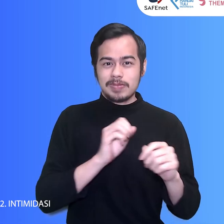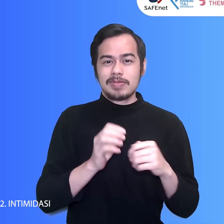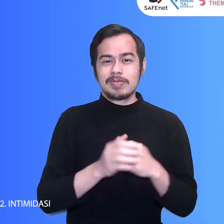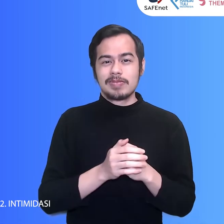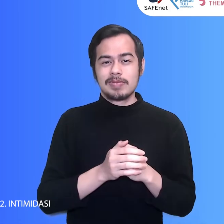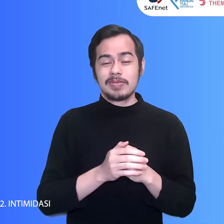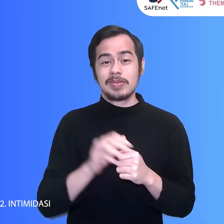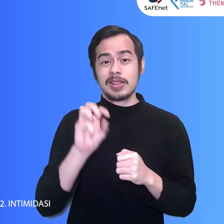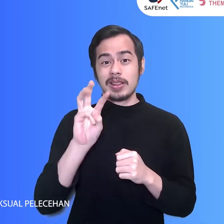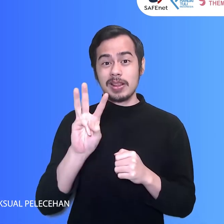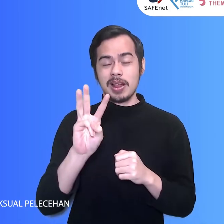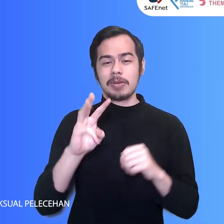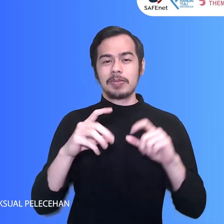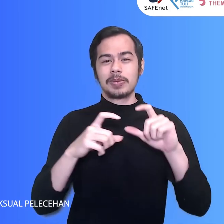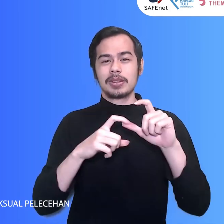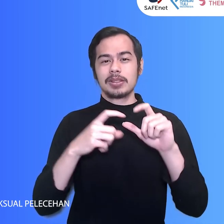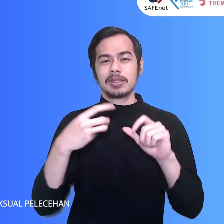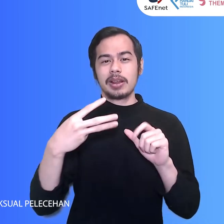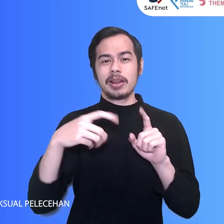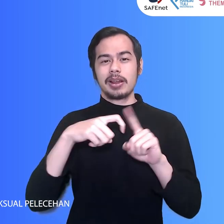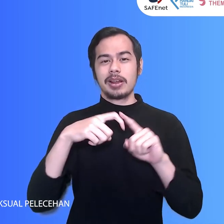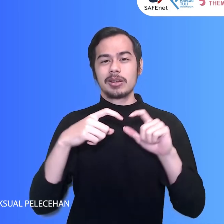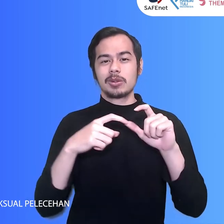Hai pelecehan seksual